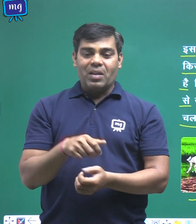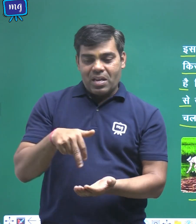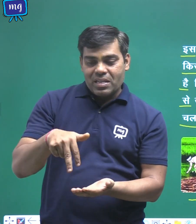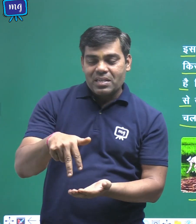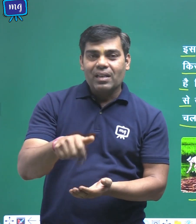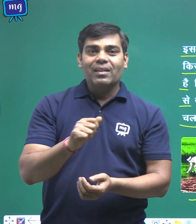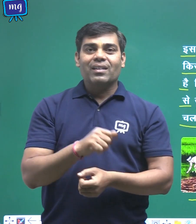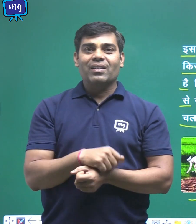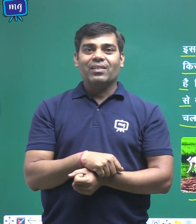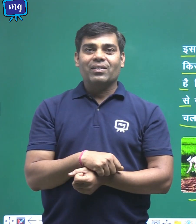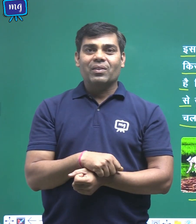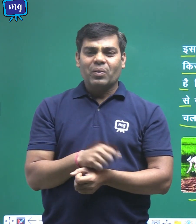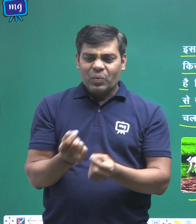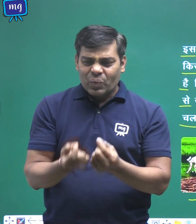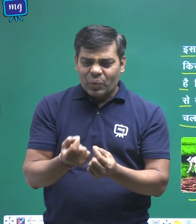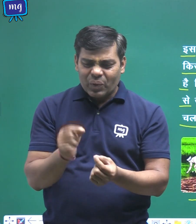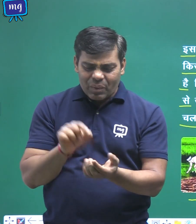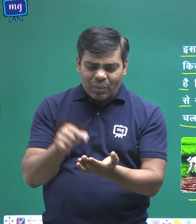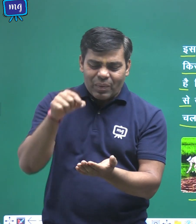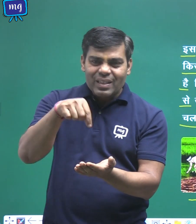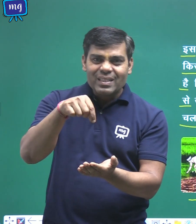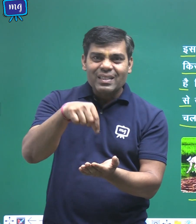चलकर बीज